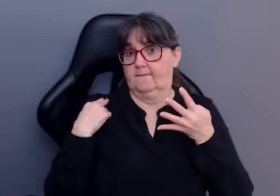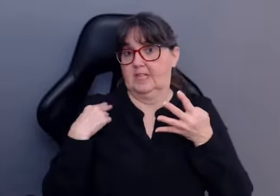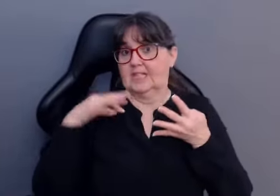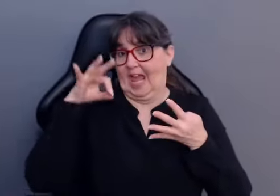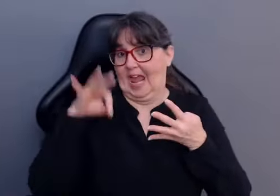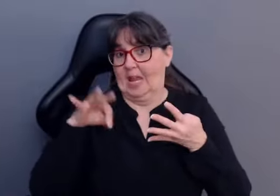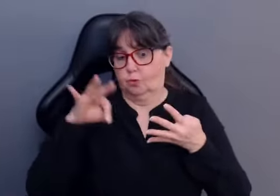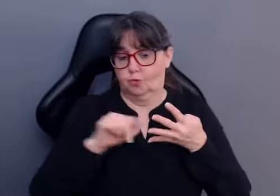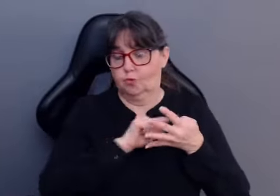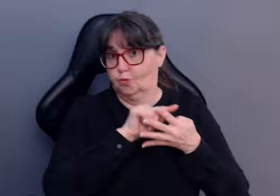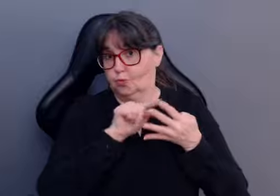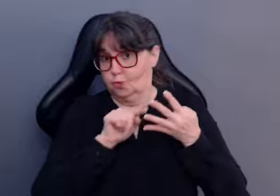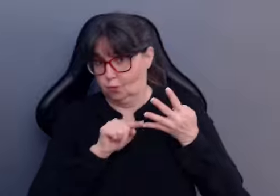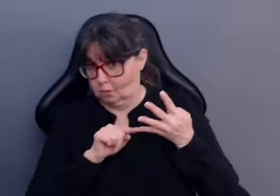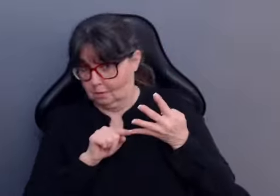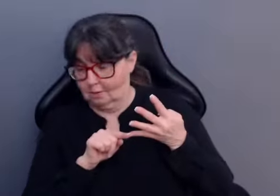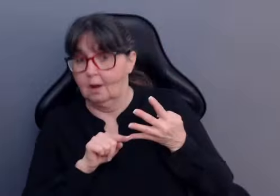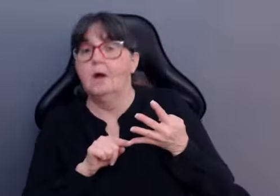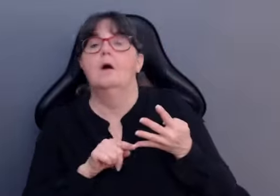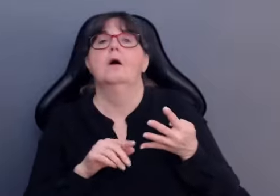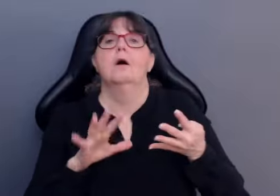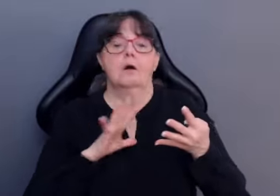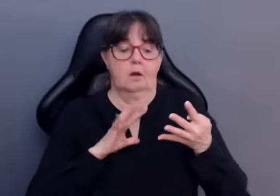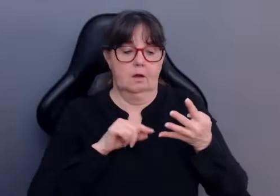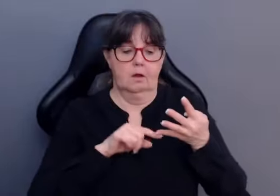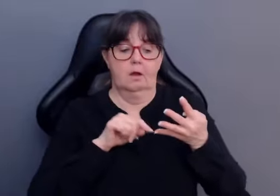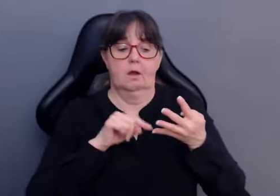est interdit d'avoir entre eux des liens familiaux,